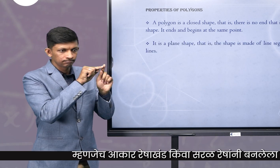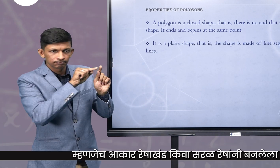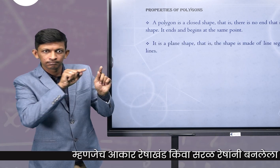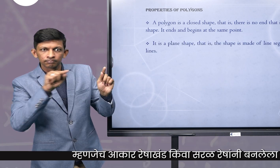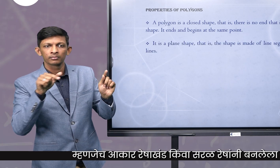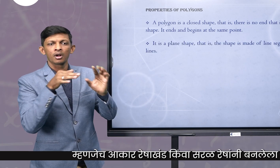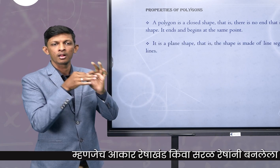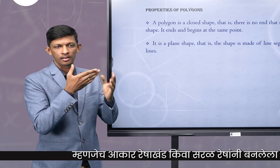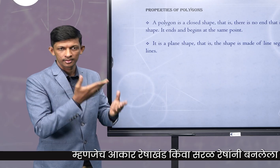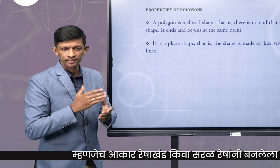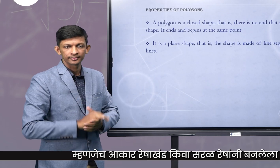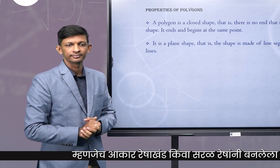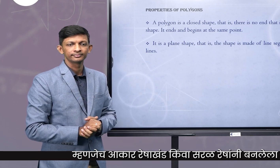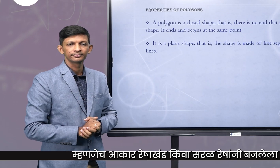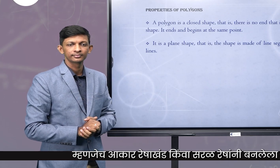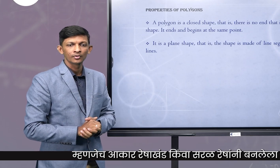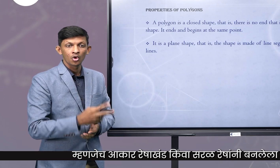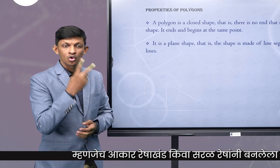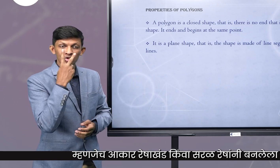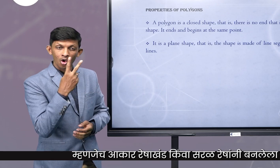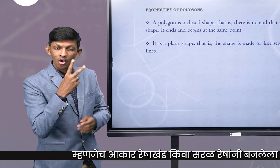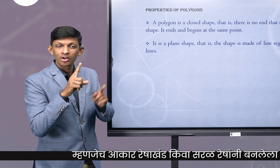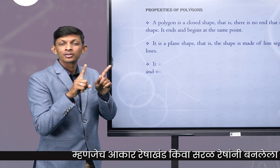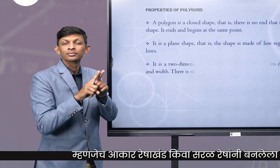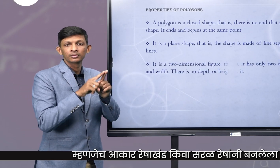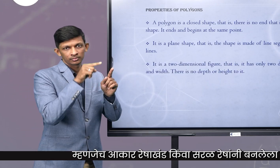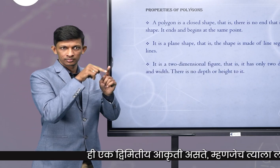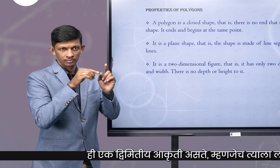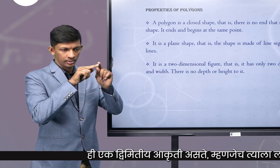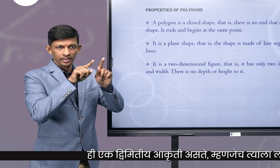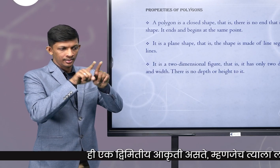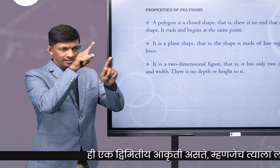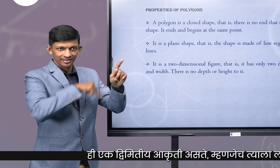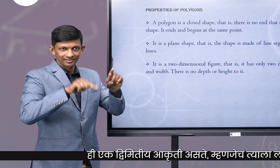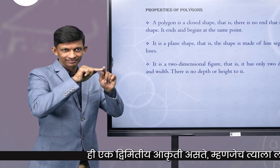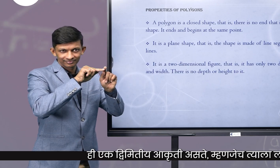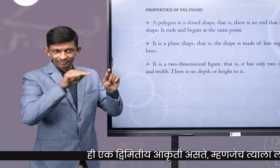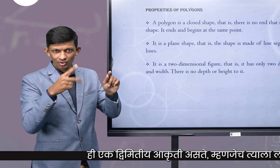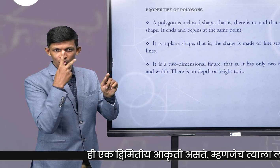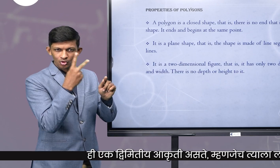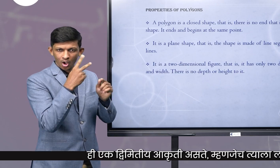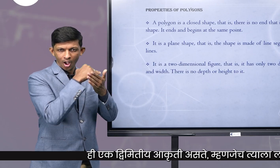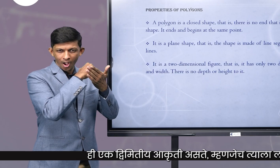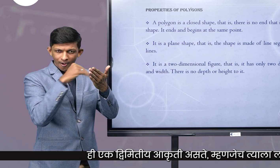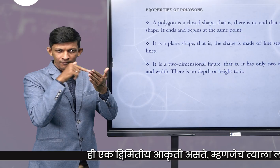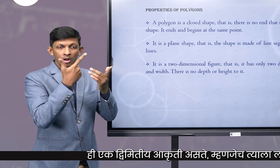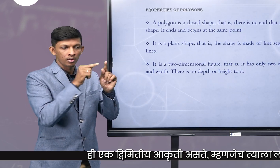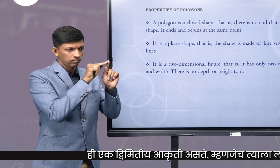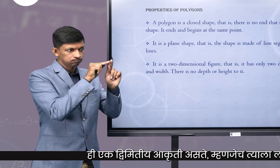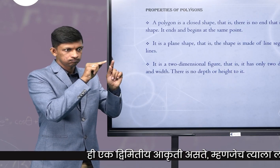आकार रेषाखंड किंवा सरळ रेषांनी बनलेला असतो. ही एक द्विमितीय आकृती असते, म्हणजेच त्याला लांबी